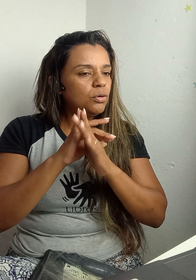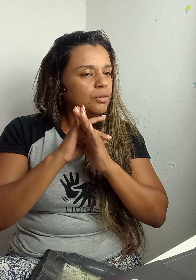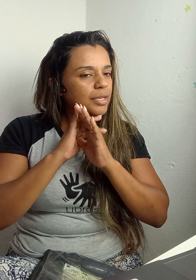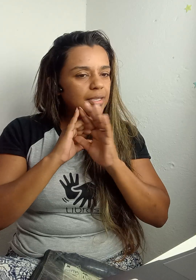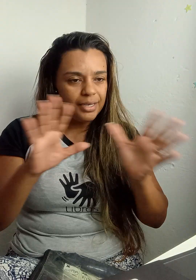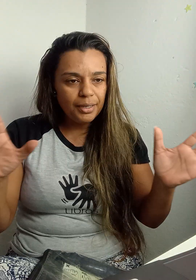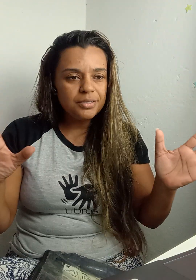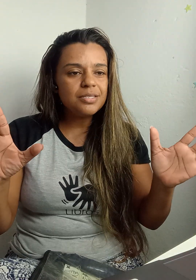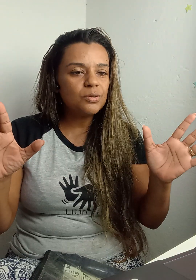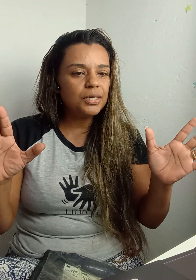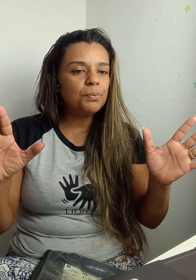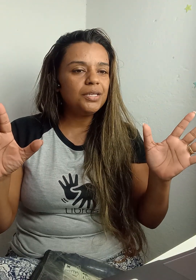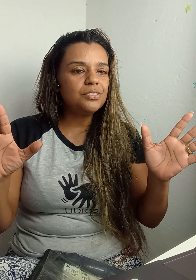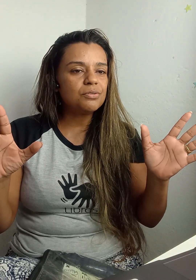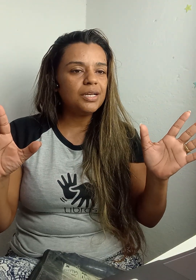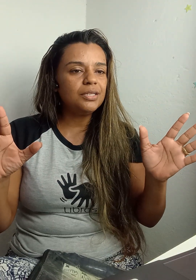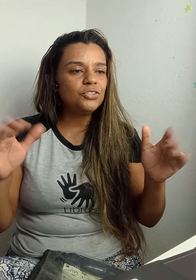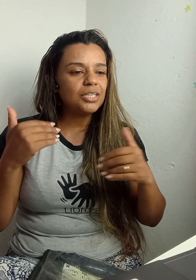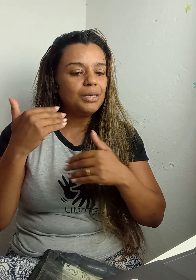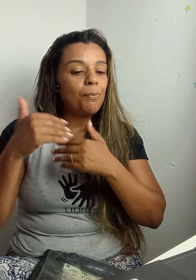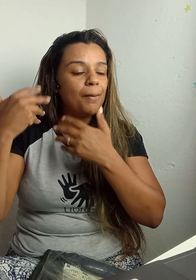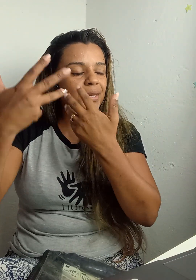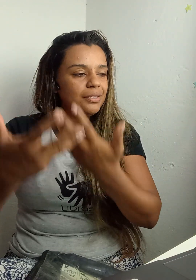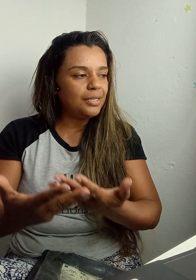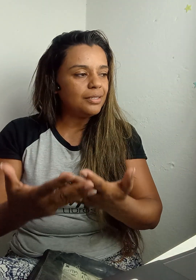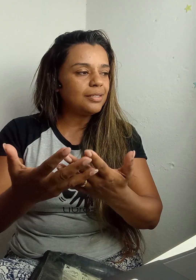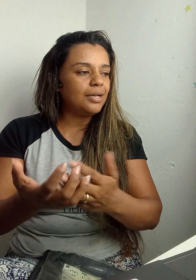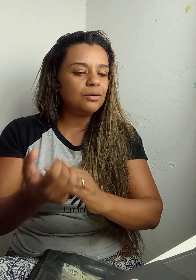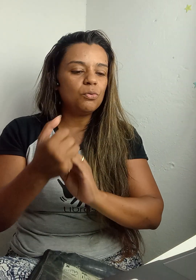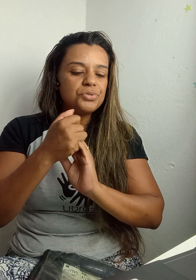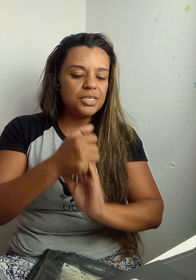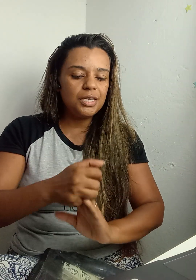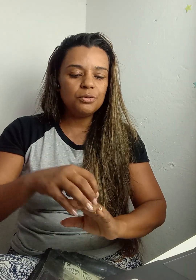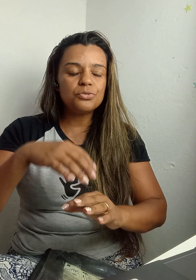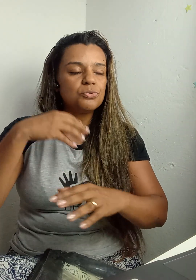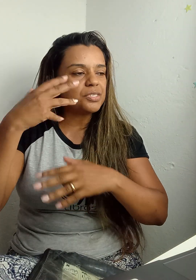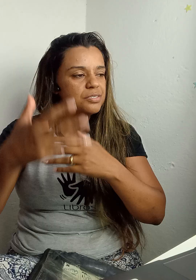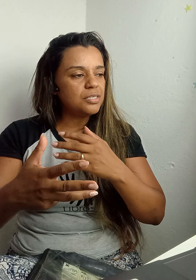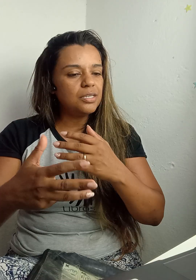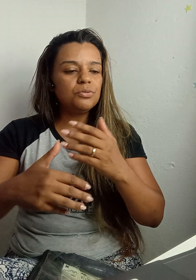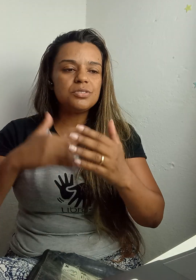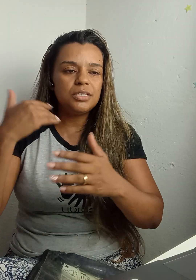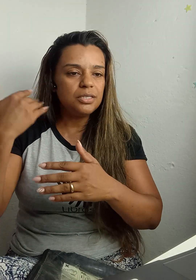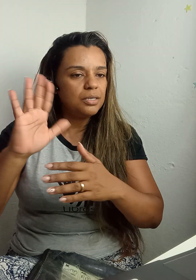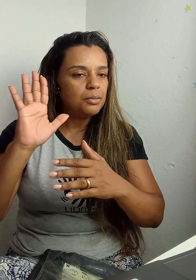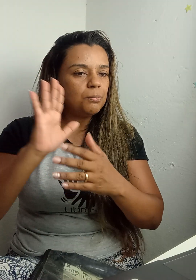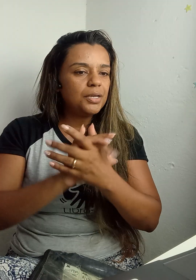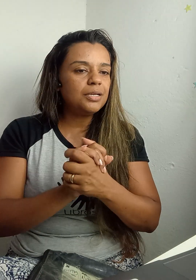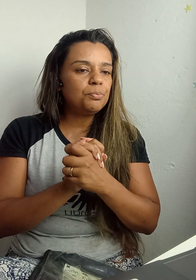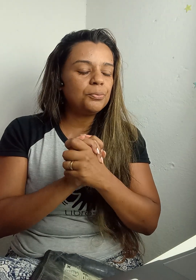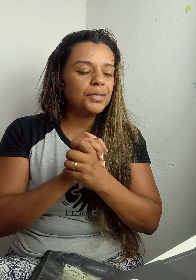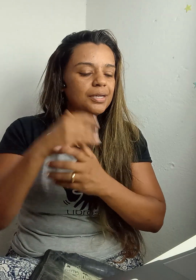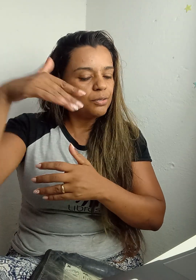errou, vocês estão aqui para isso, tá? A gente tá aqui para aprender, tá? Com os erros, com os acertos e para propagar